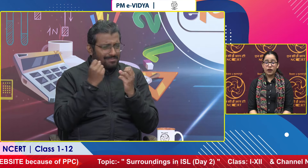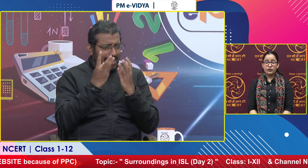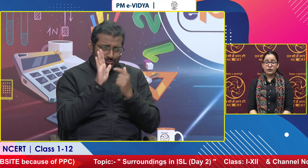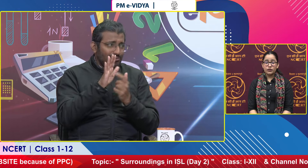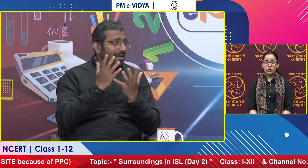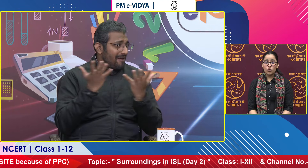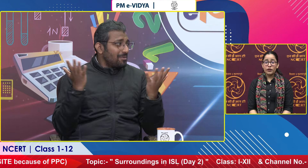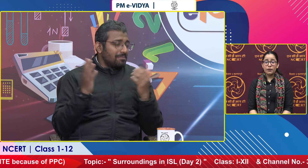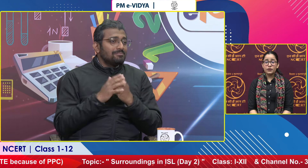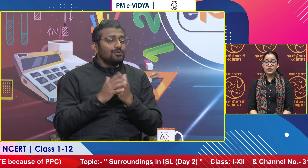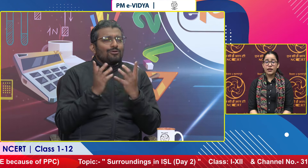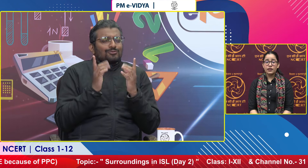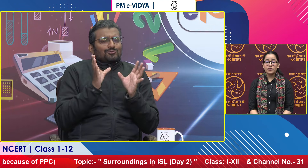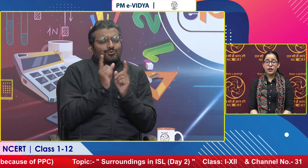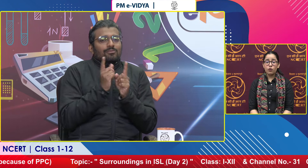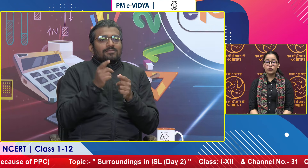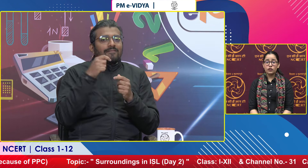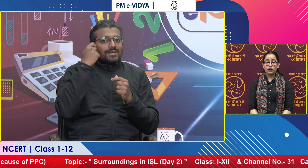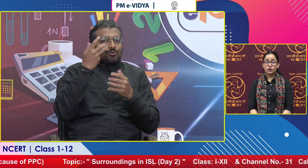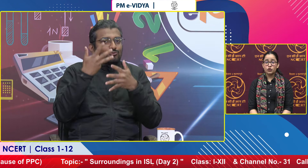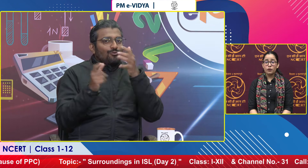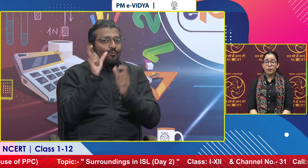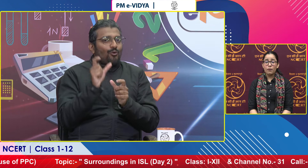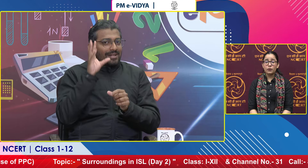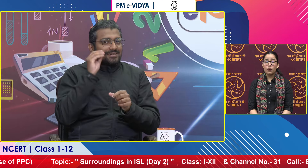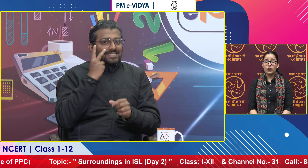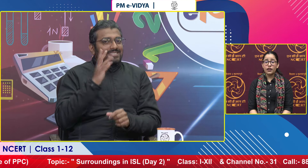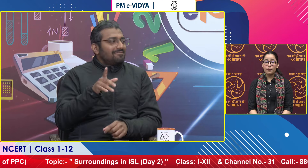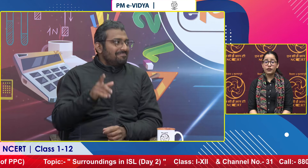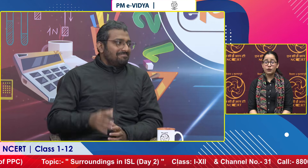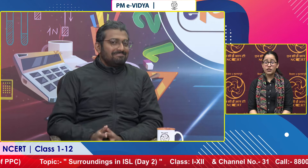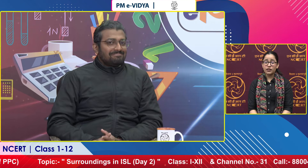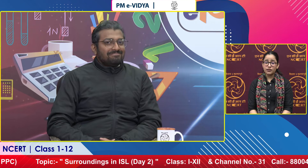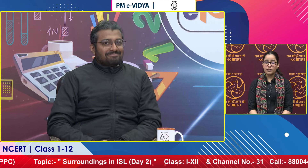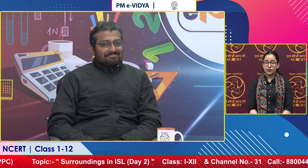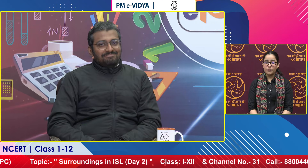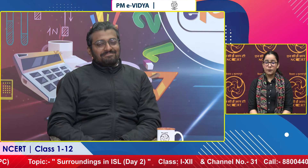अलजेब्रा, जो भी नंबर्स हैं ये सारे बहुत शॉर्ट में मैं आपको बताऊंगा, या आप वीडियो से याद कर सकते हैं।